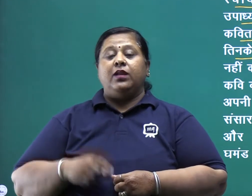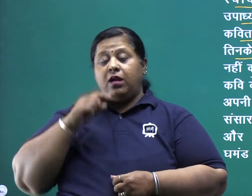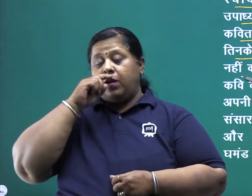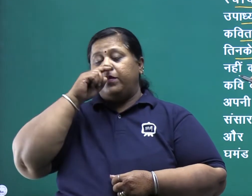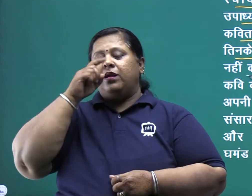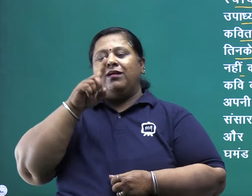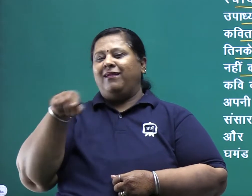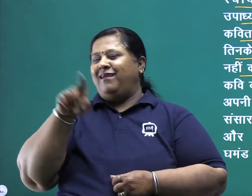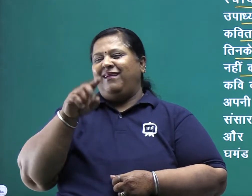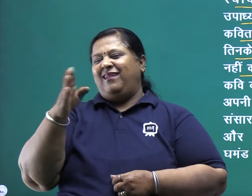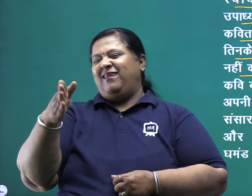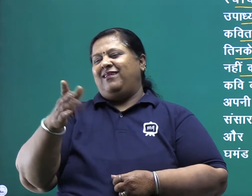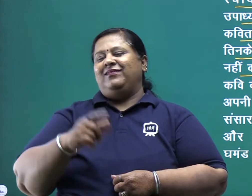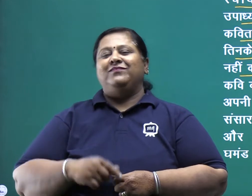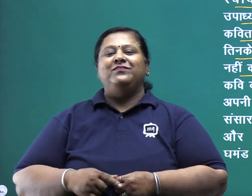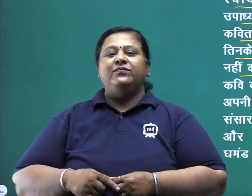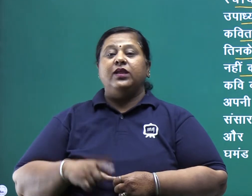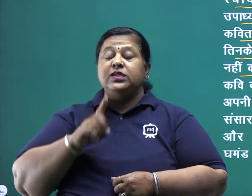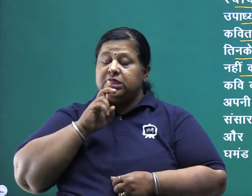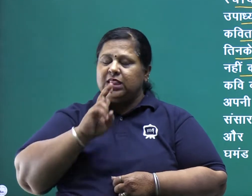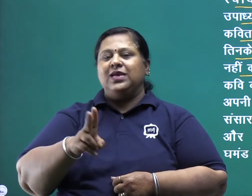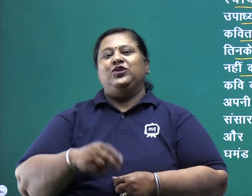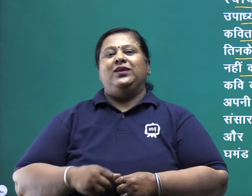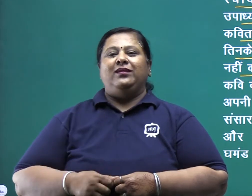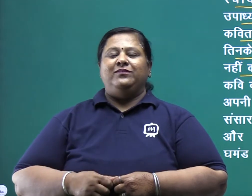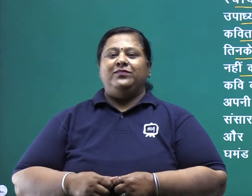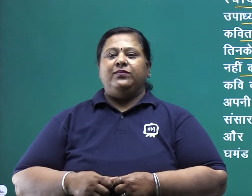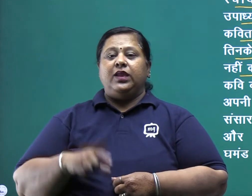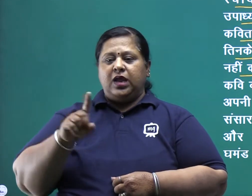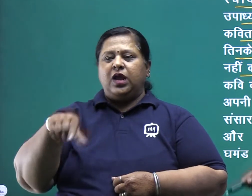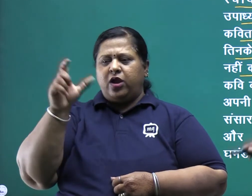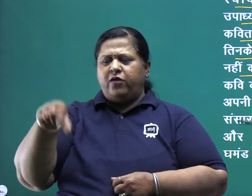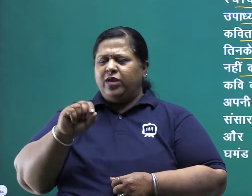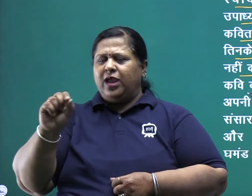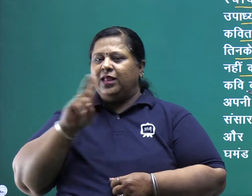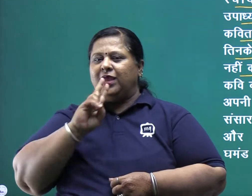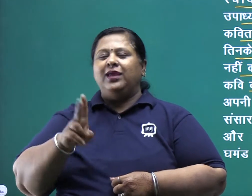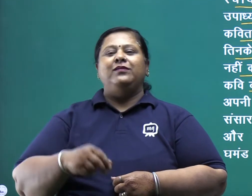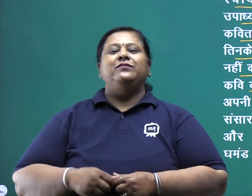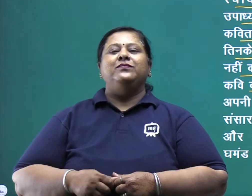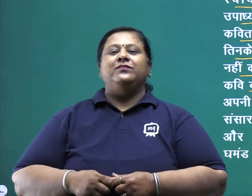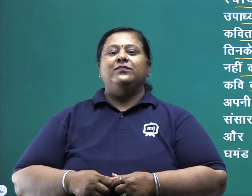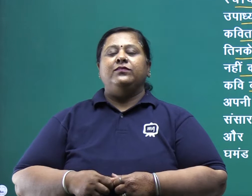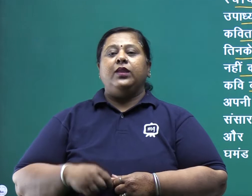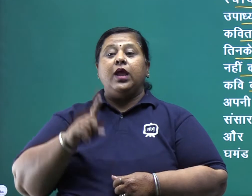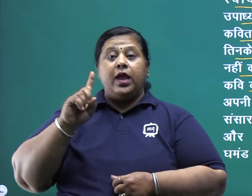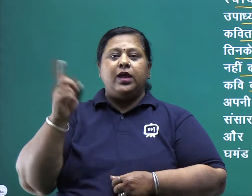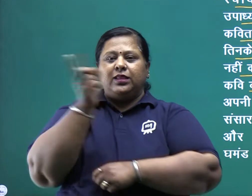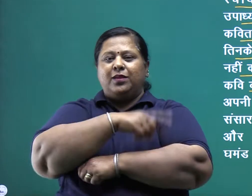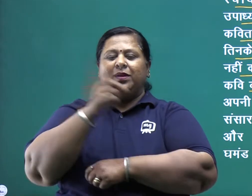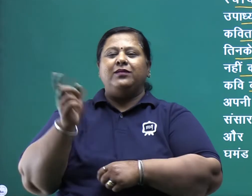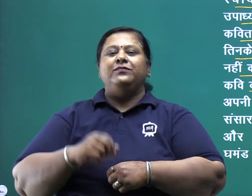घमंड नहीं करने का संदेश दिया है। कवि कहता है कि एक दिन